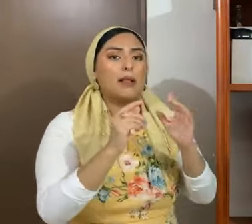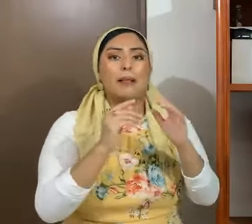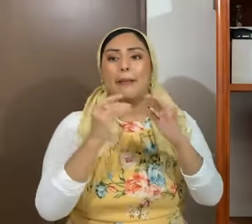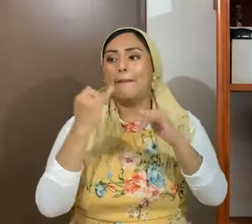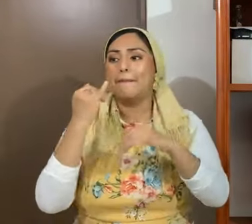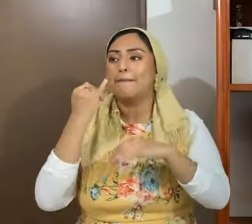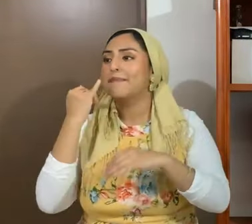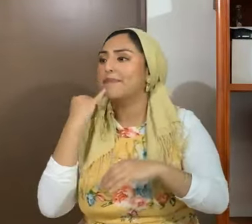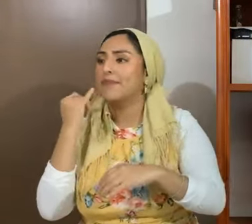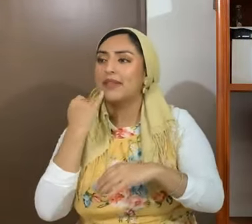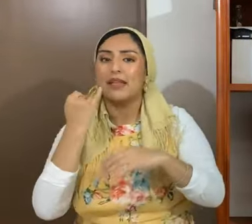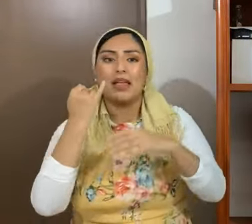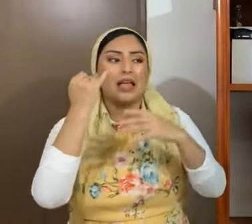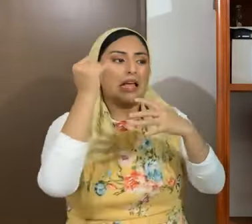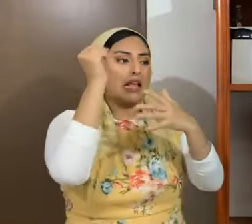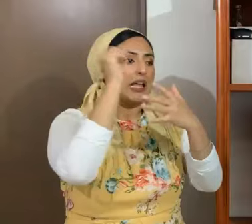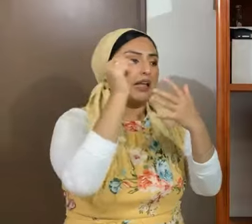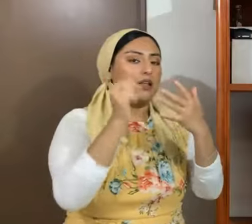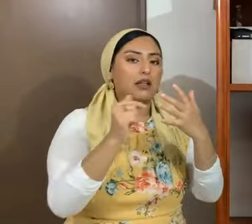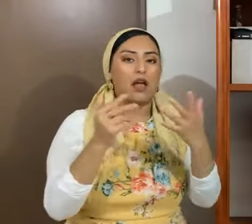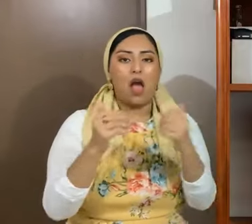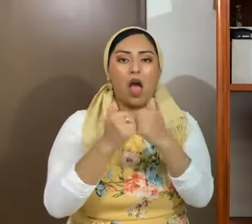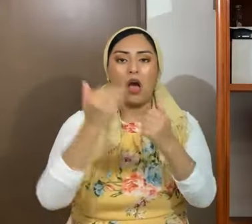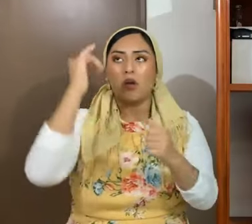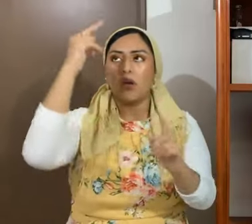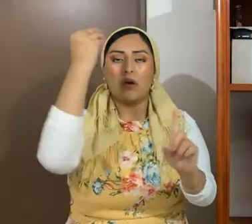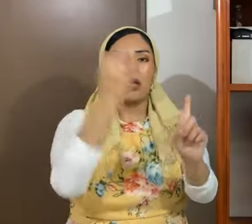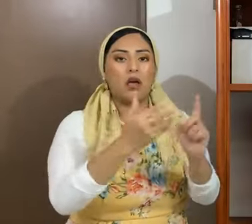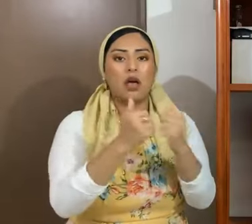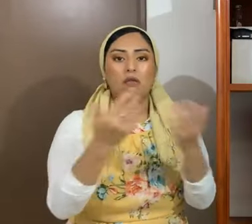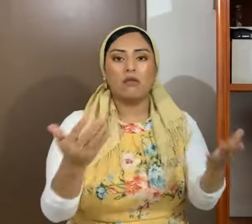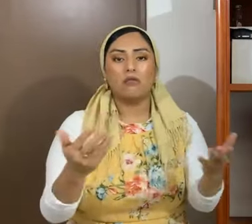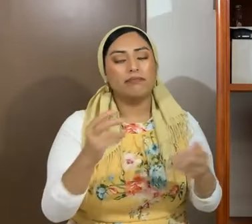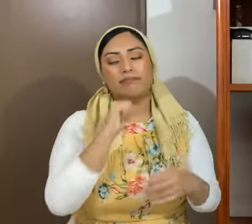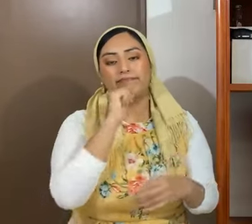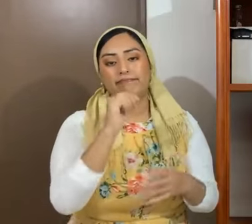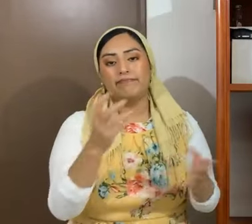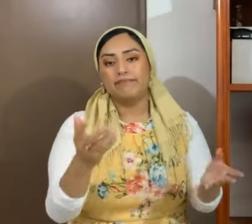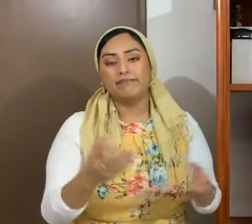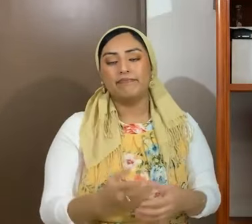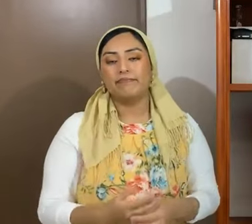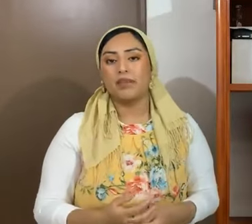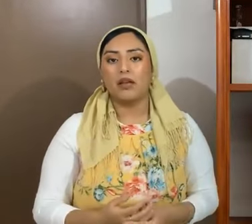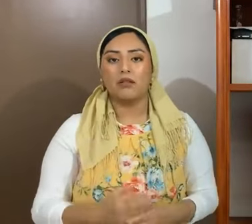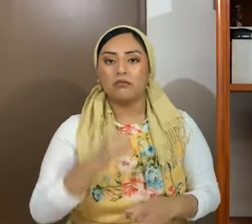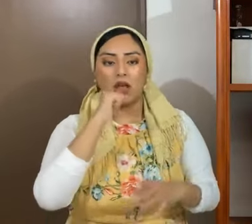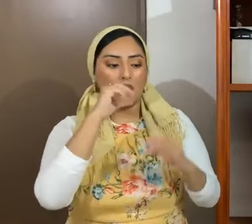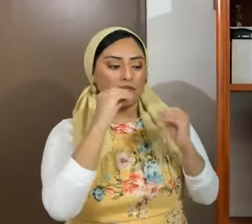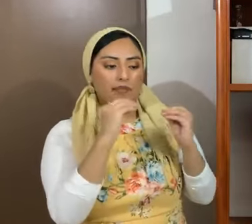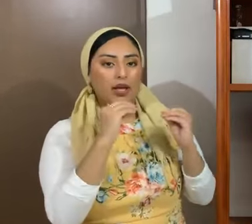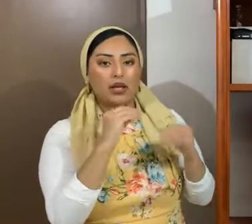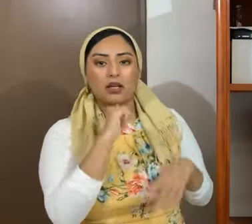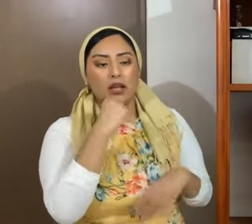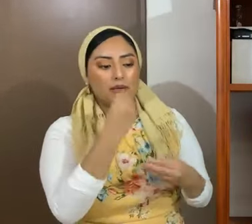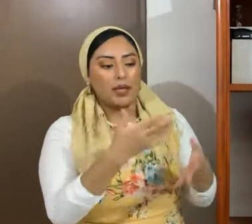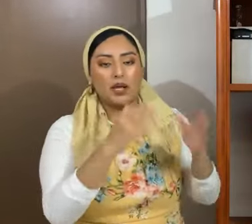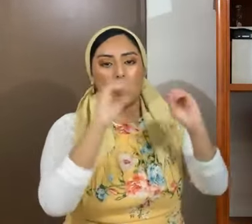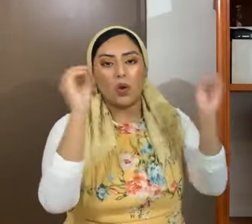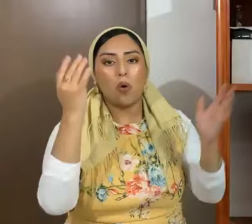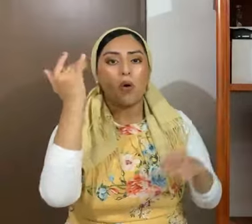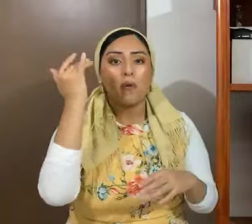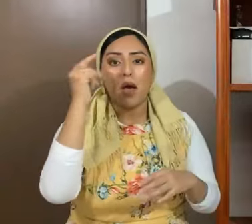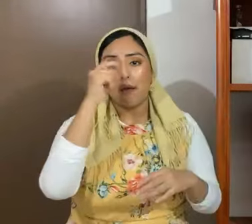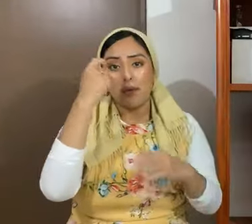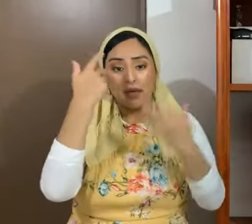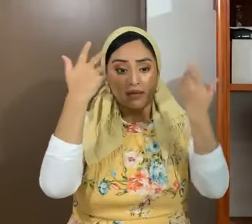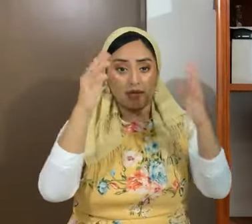de envidioso, etcétera, etcétera, ¿cómo le va a hablar el Eterno? No le va a hablar, no le va a ministrar, no le va a decir nada. ¿Por qué?